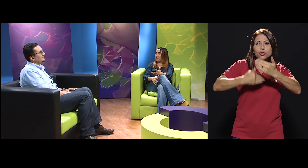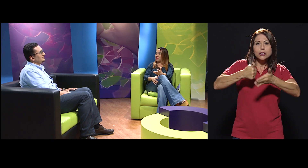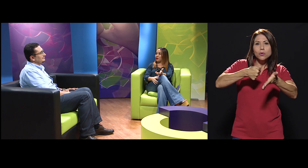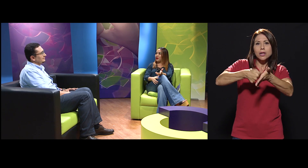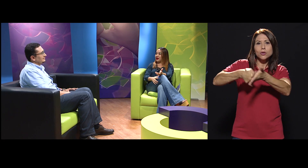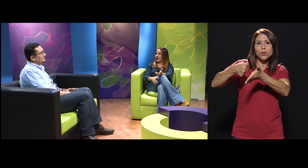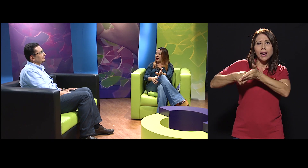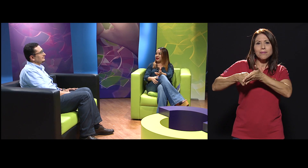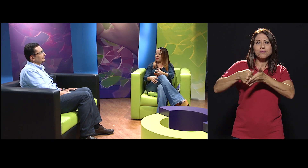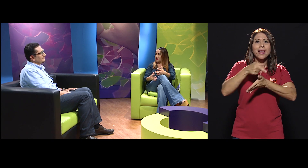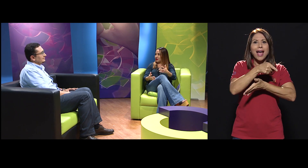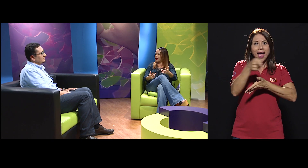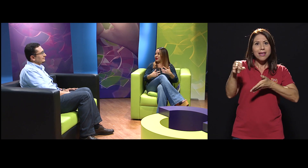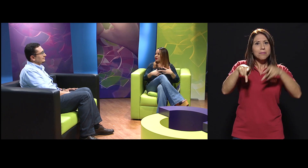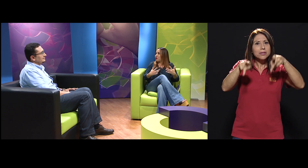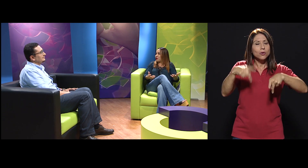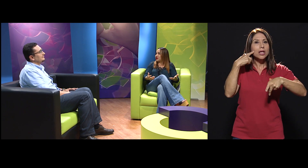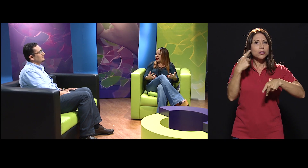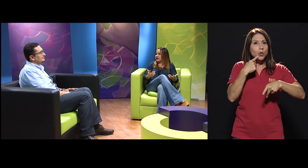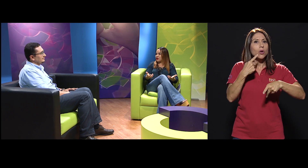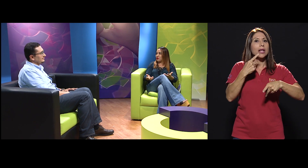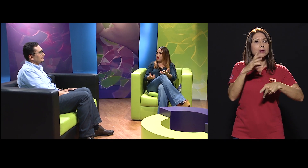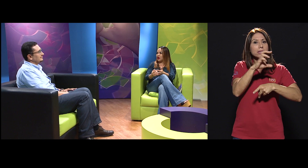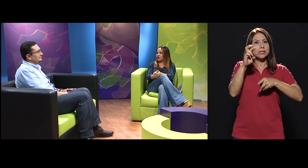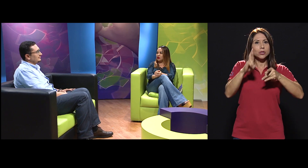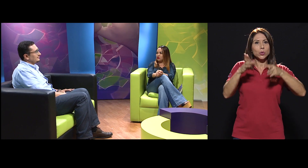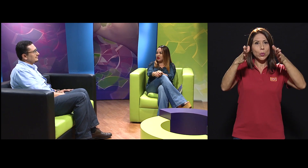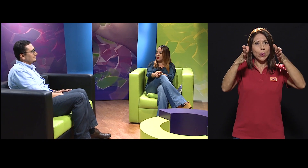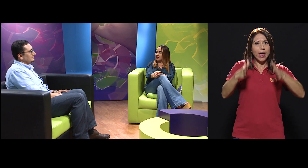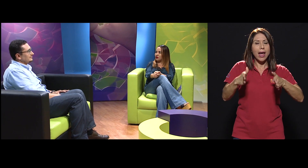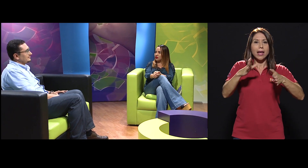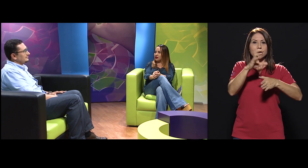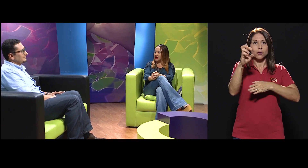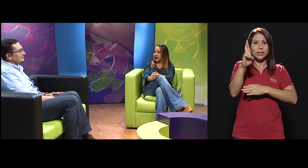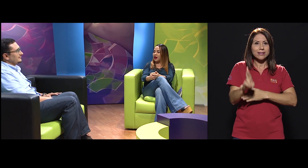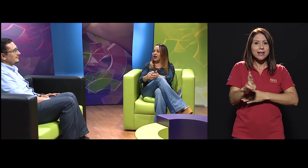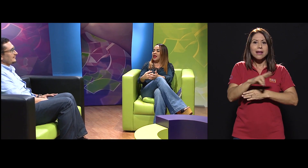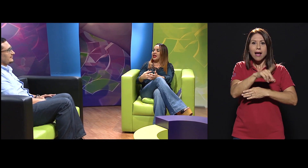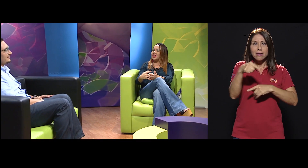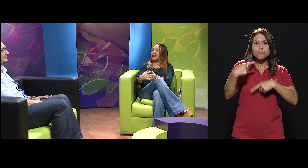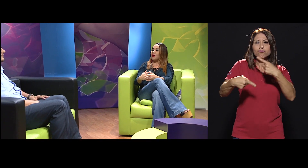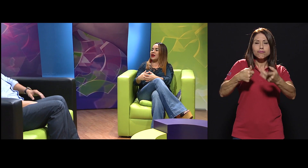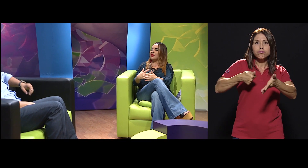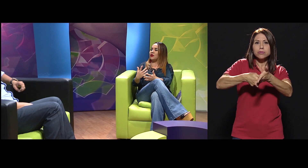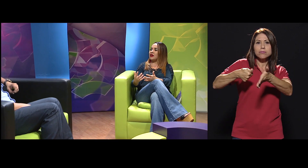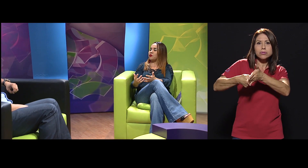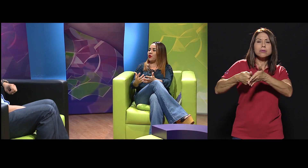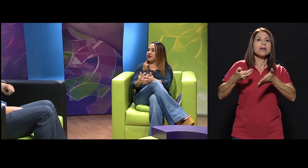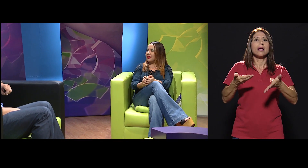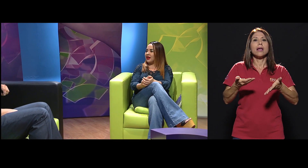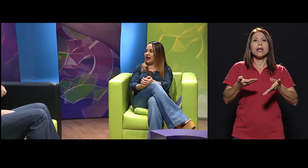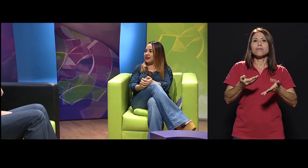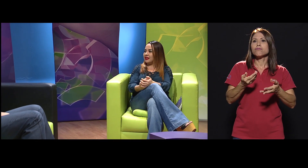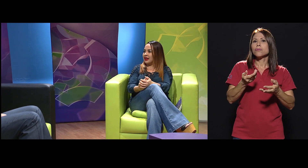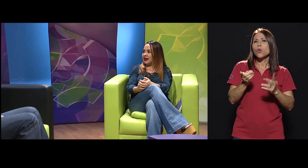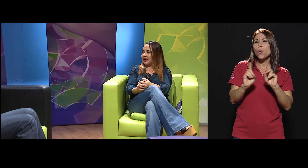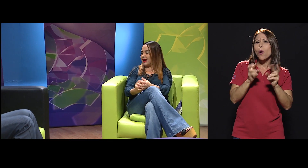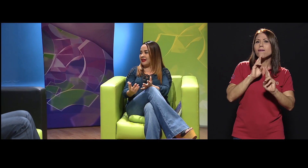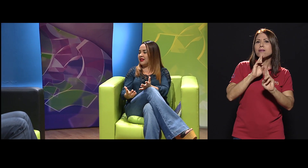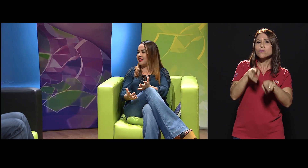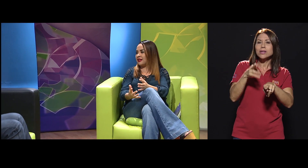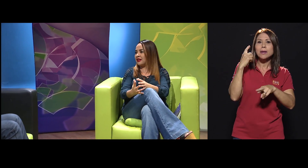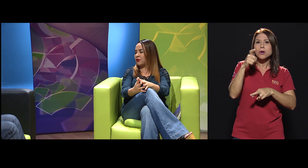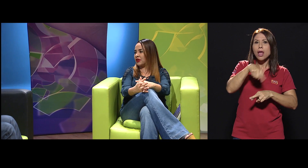la información para las personas sordas como votantes, como ciudadanos y ciudadanas de Costa Rica, ¿cuál ha sido la respuesta ante